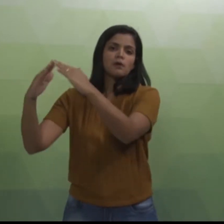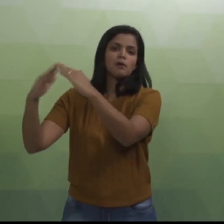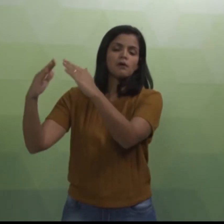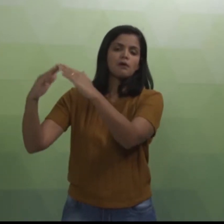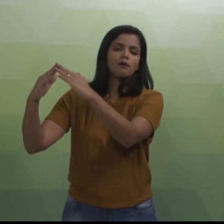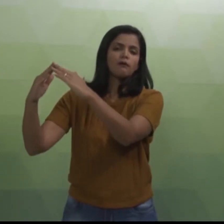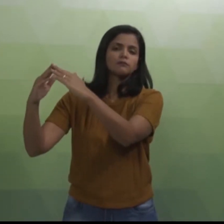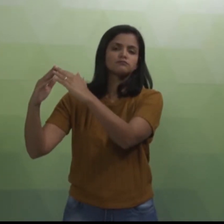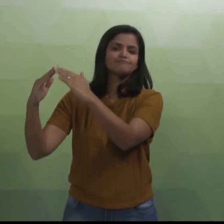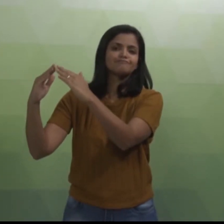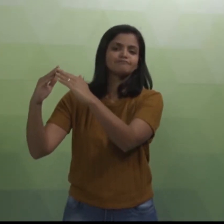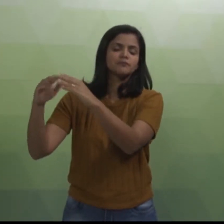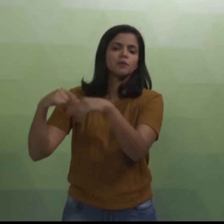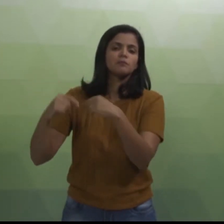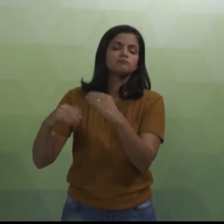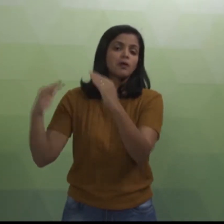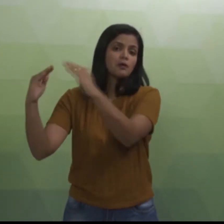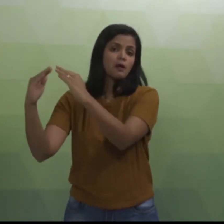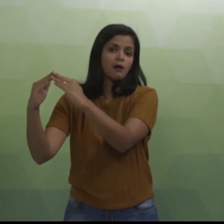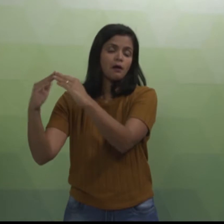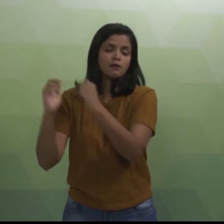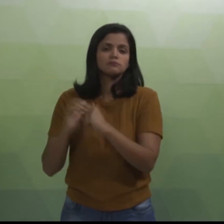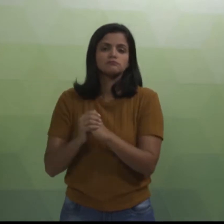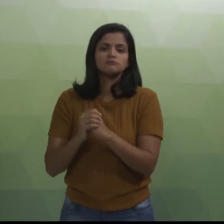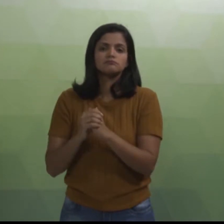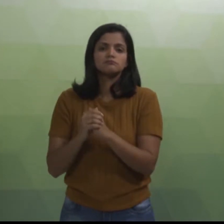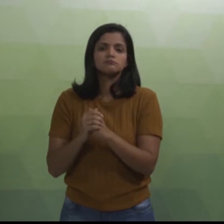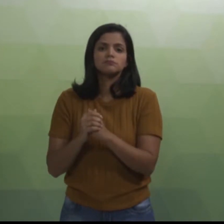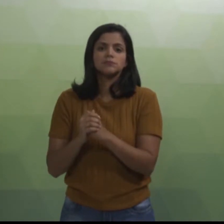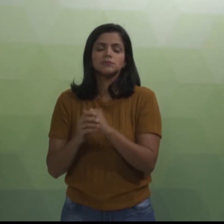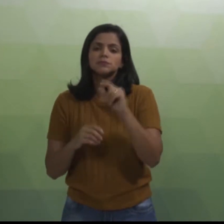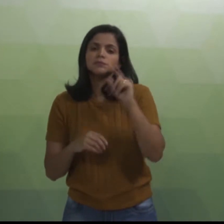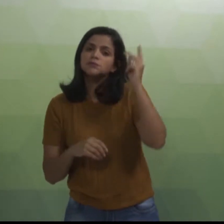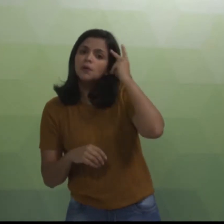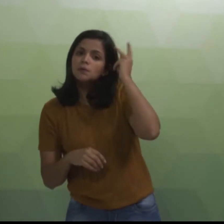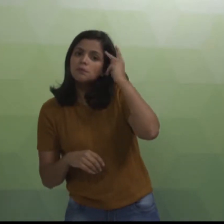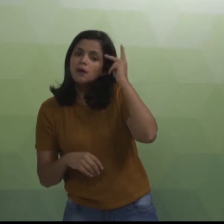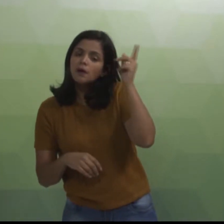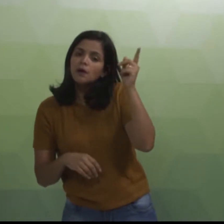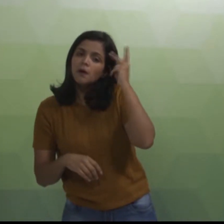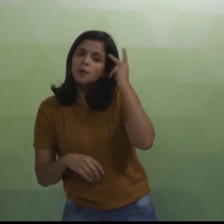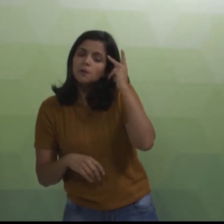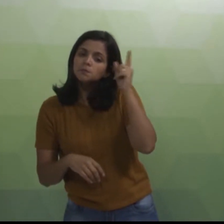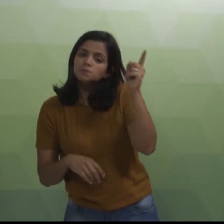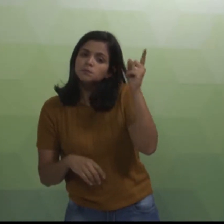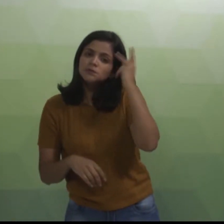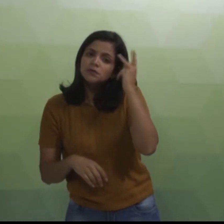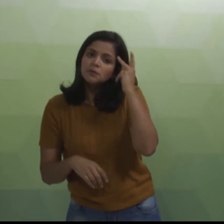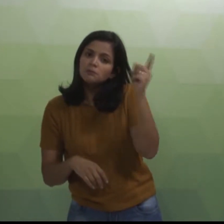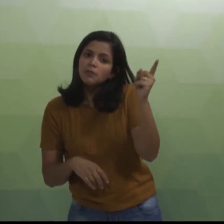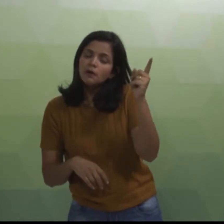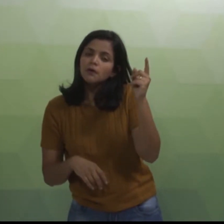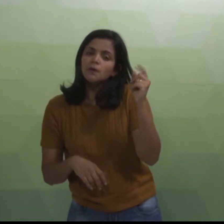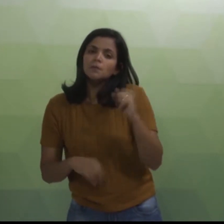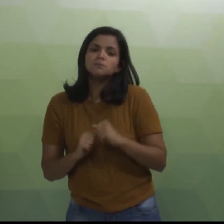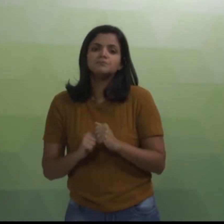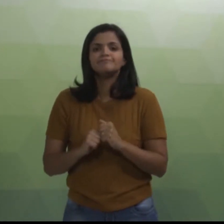Temos diversos nomes, por exemplo, casa, São Paulo.